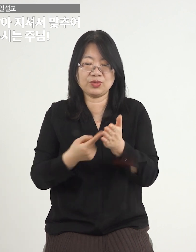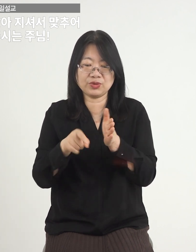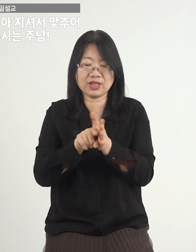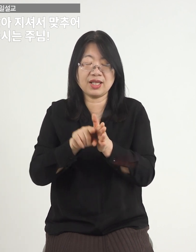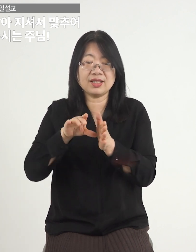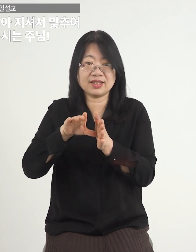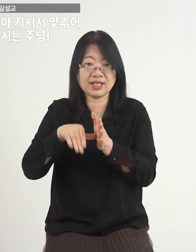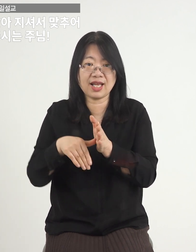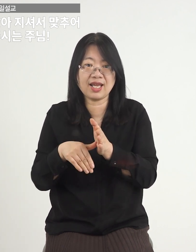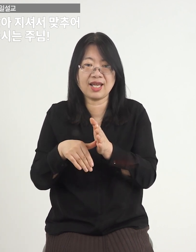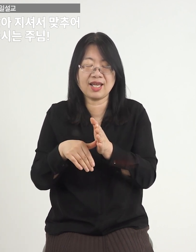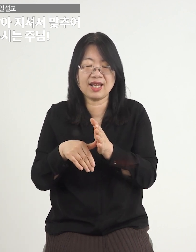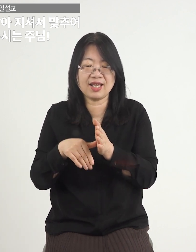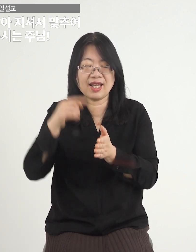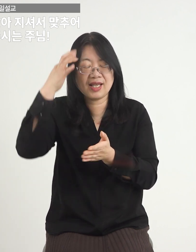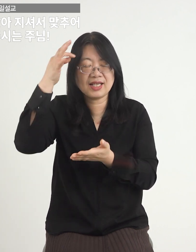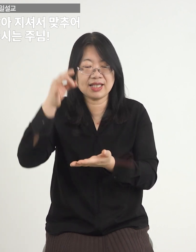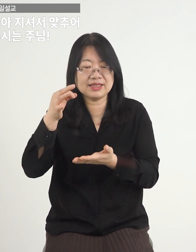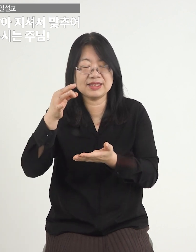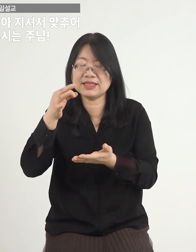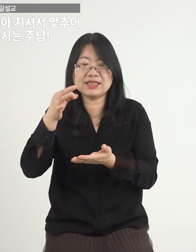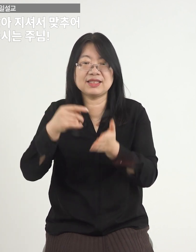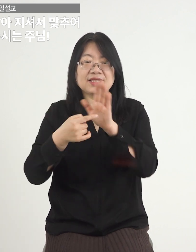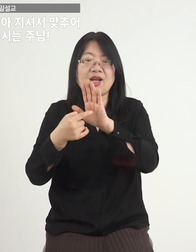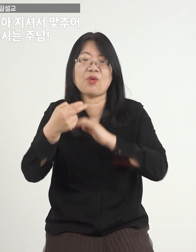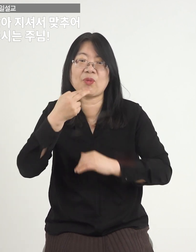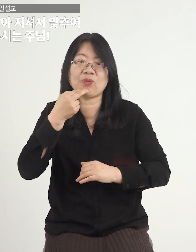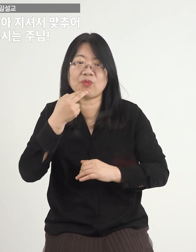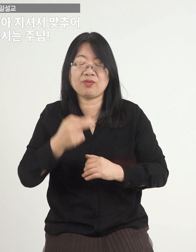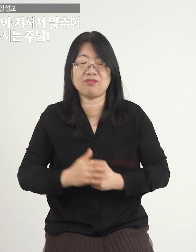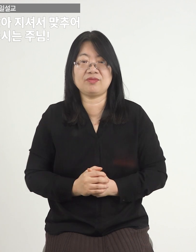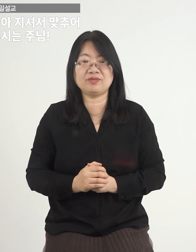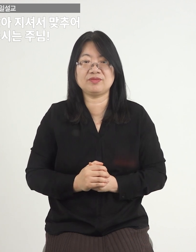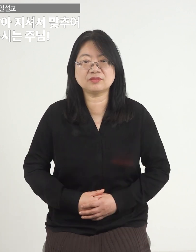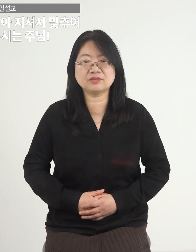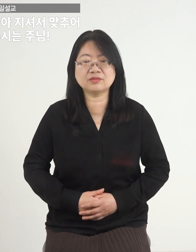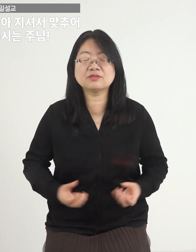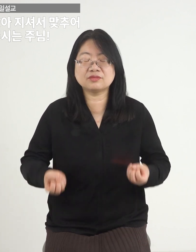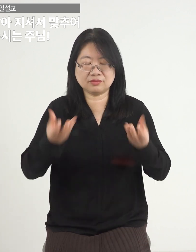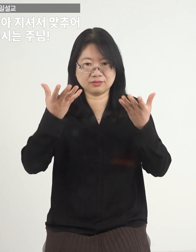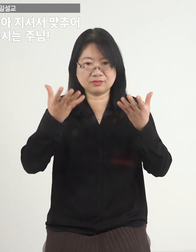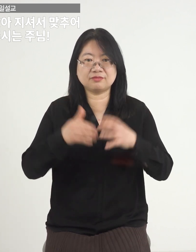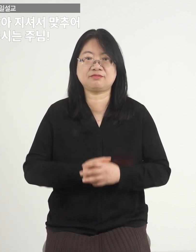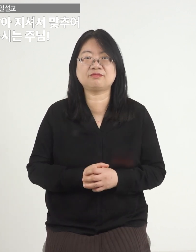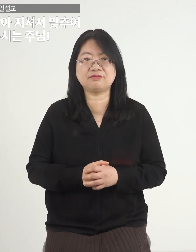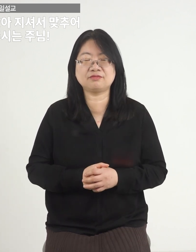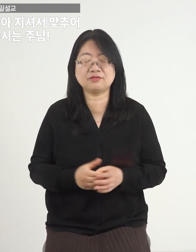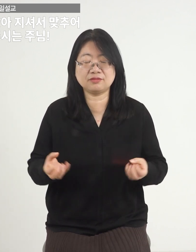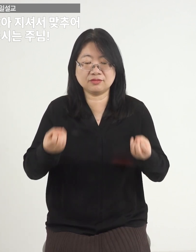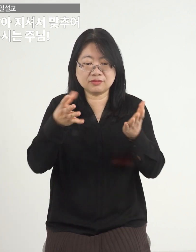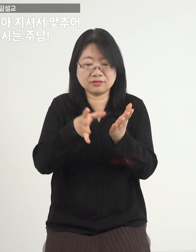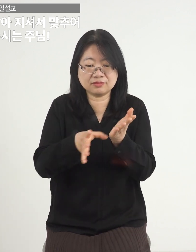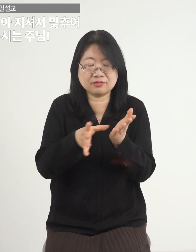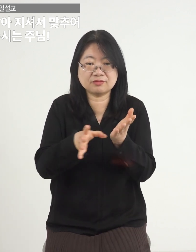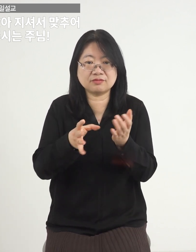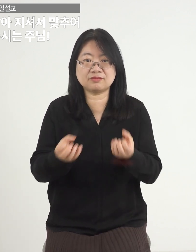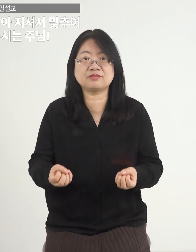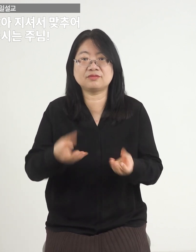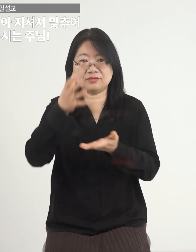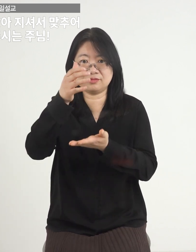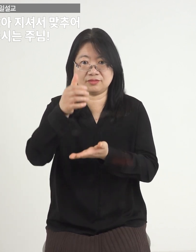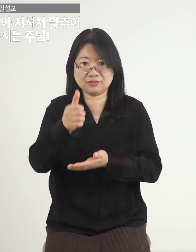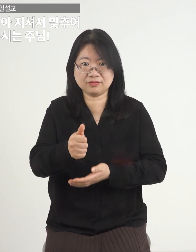위할 때는 가치가 발생하지 않습니다. 제사, 제물,